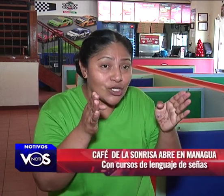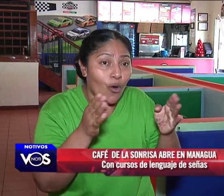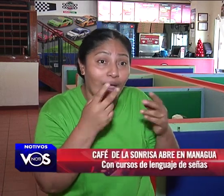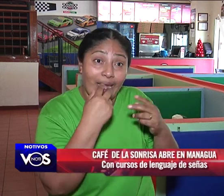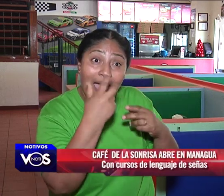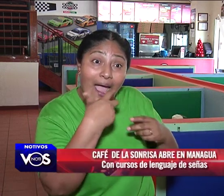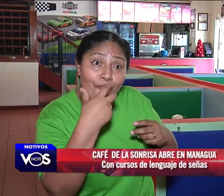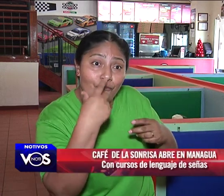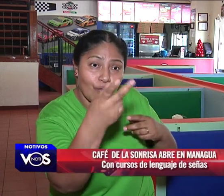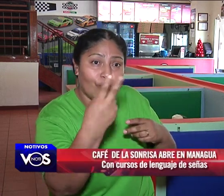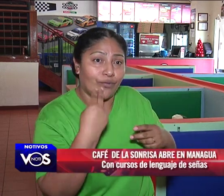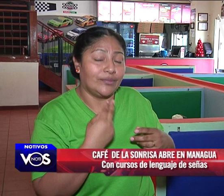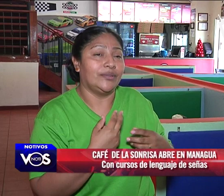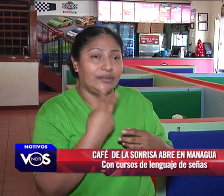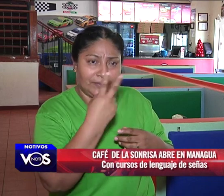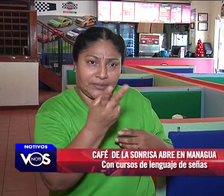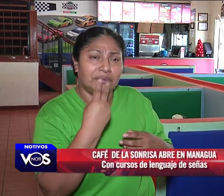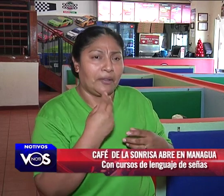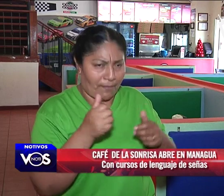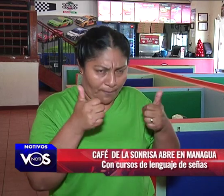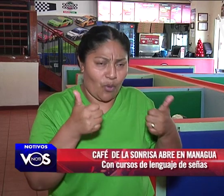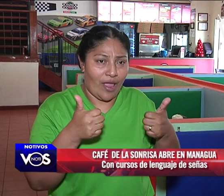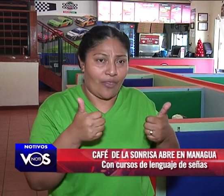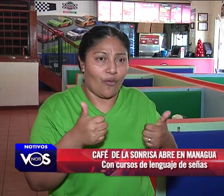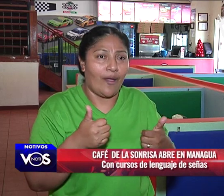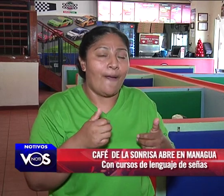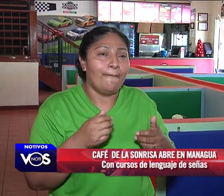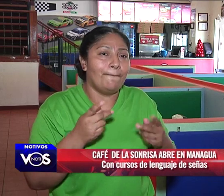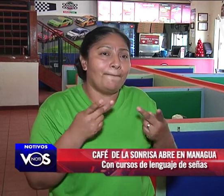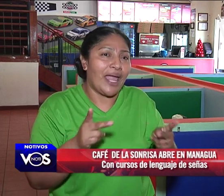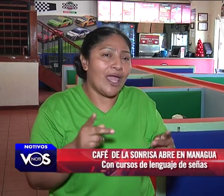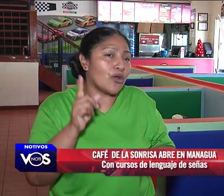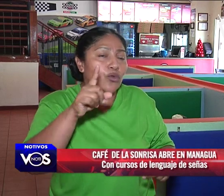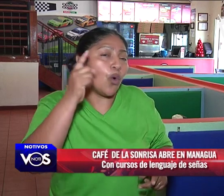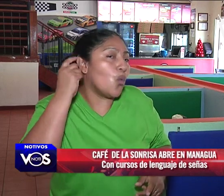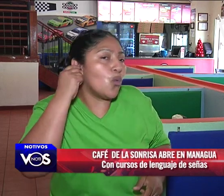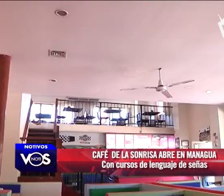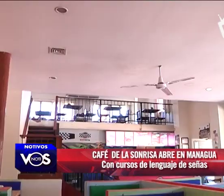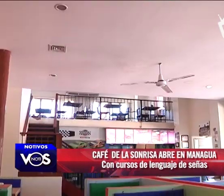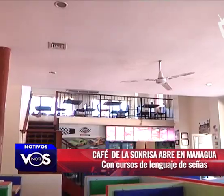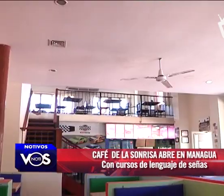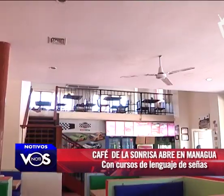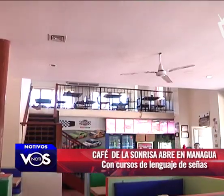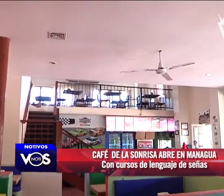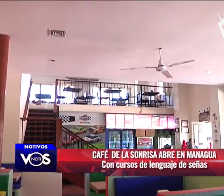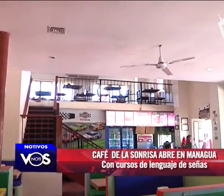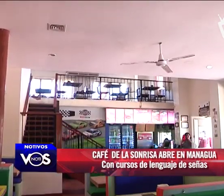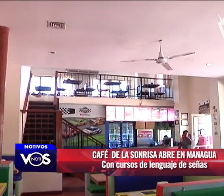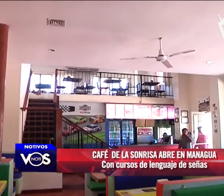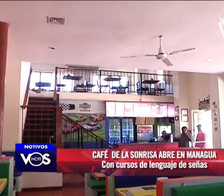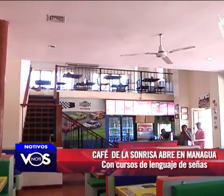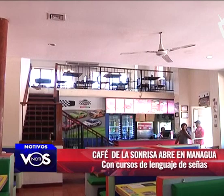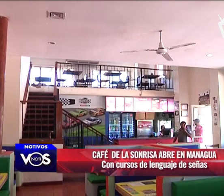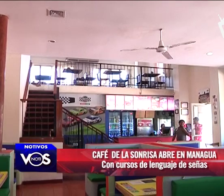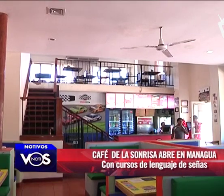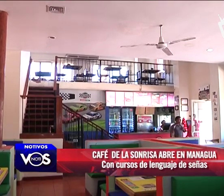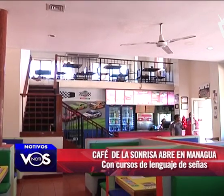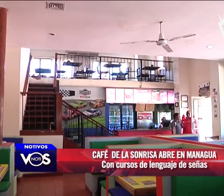y puedo poner mucha atención a la hora de que me están hablando, pero no escucho muy bien. Solo tengo